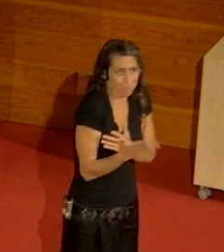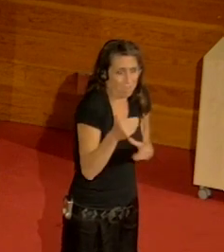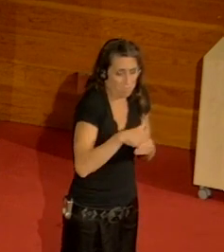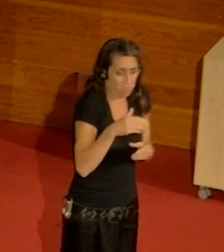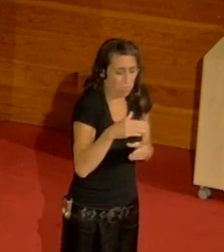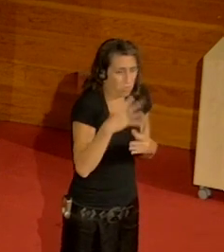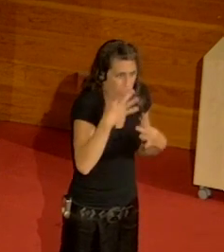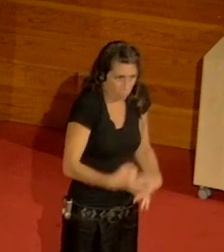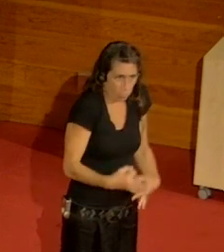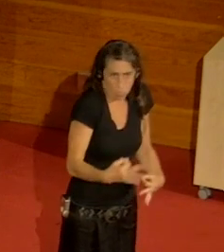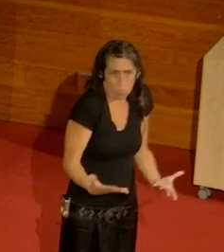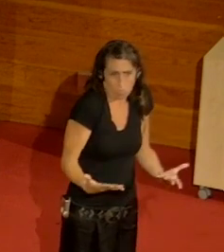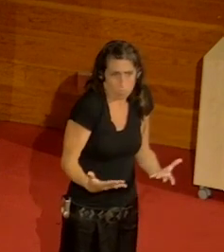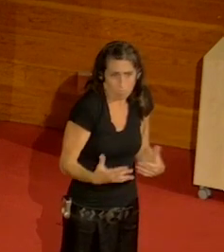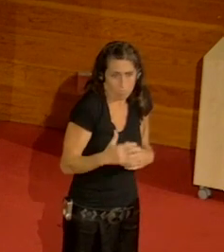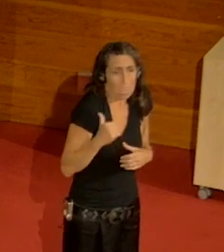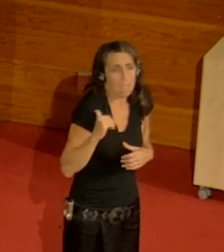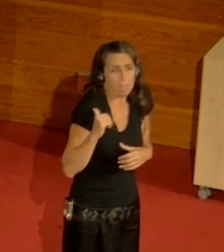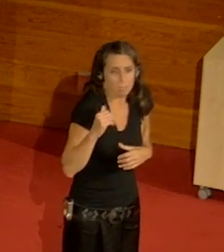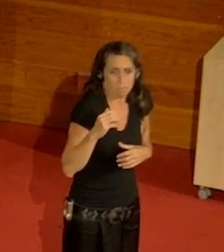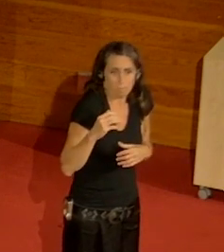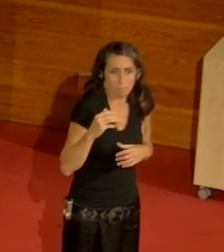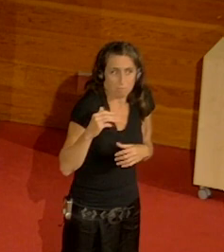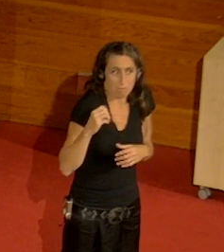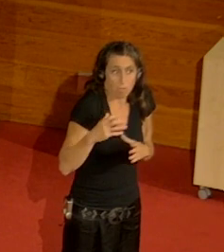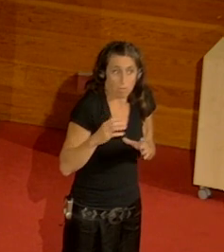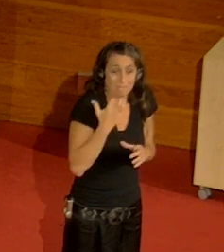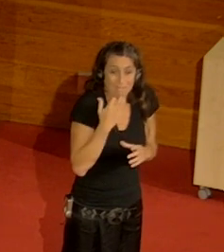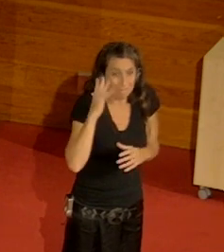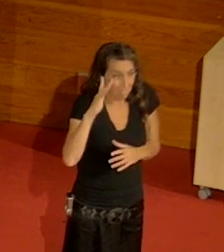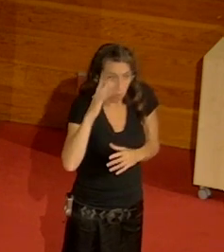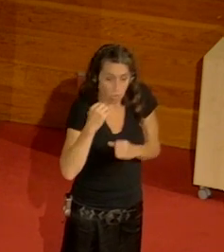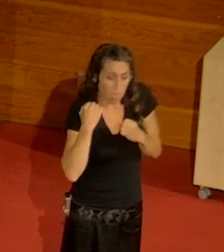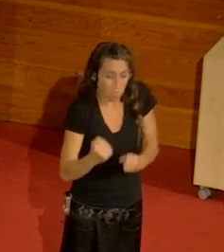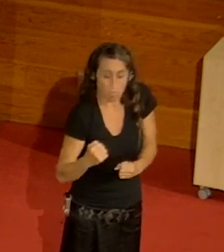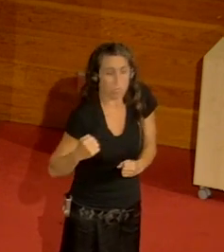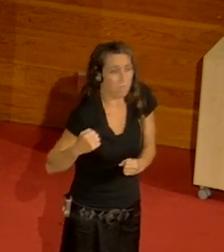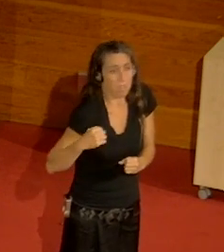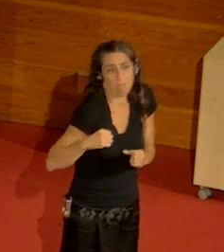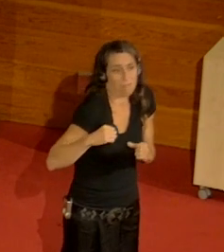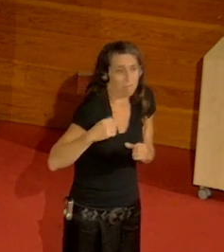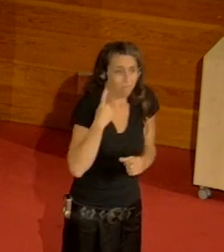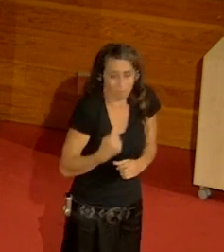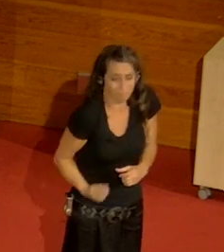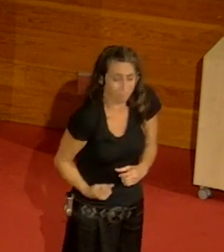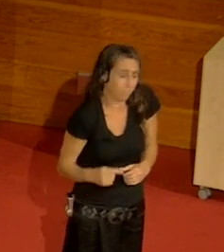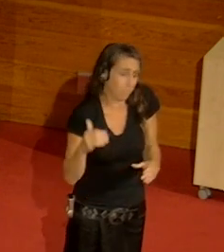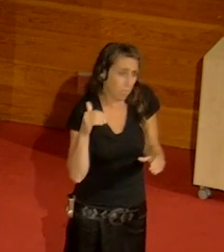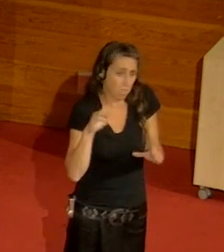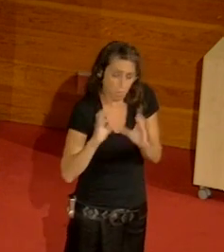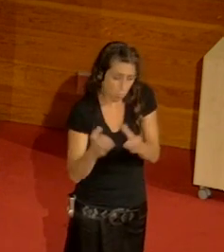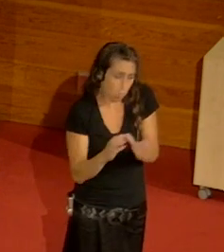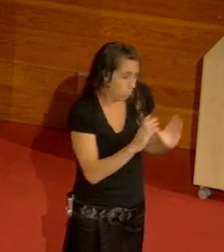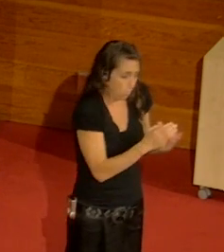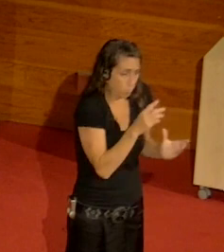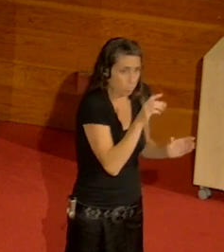Ultra ortodo va a votar a ese partido Ultra ortodoxo y por eso cada vez van a tener más poder pero no hay un Israel no se plantea ahora solamente está el